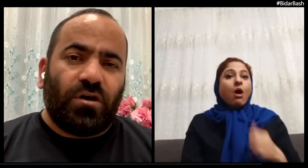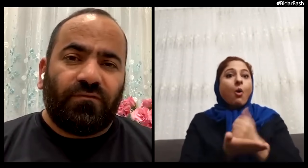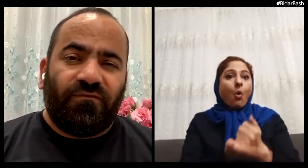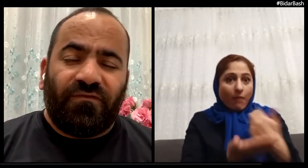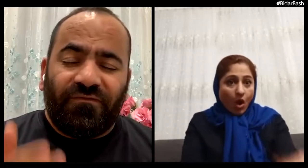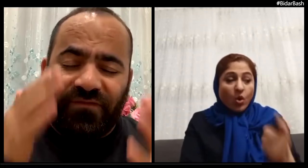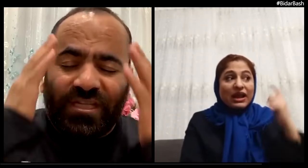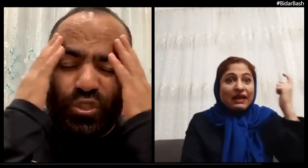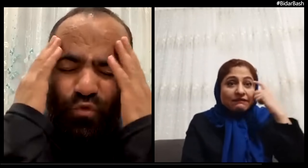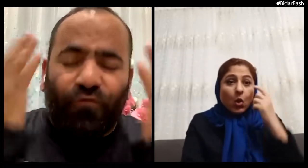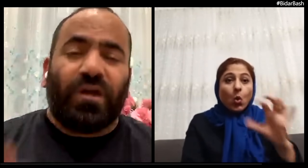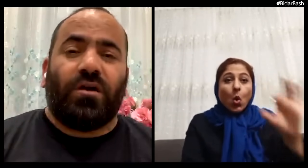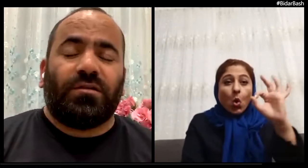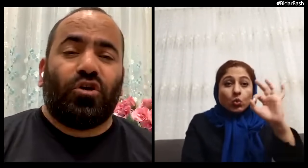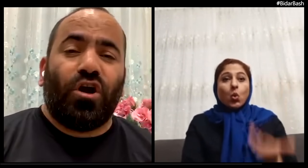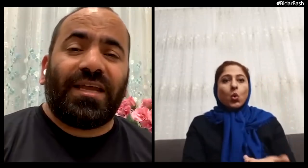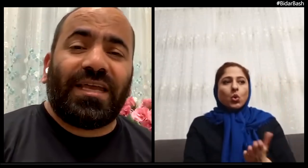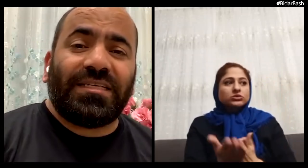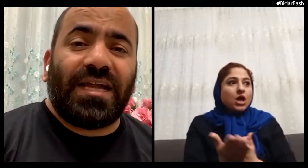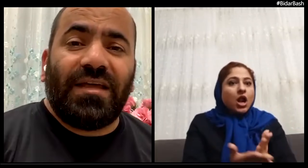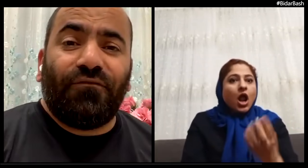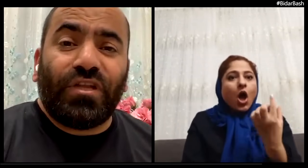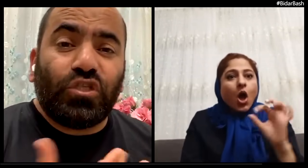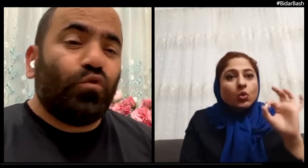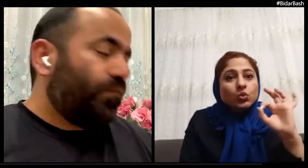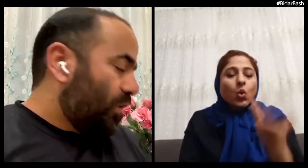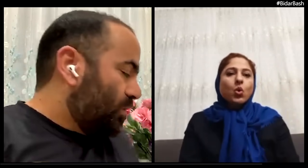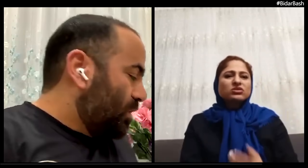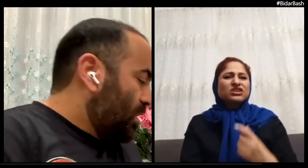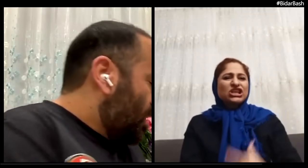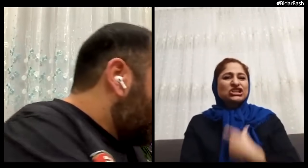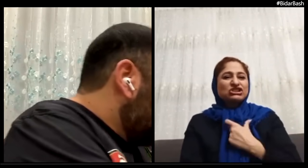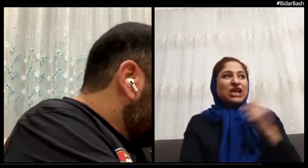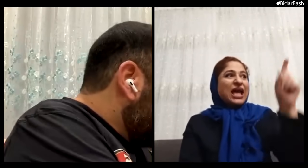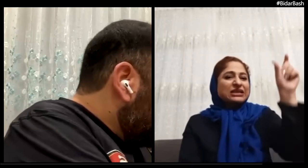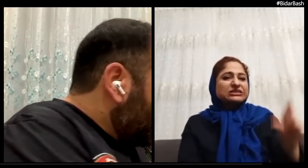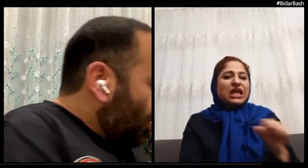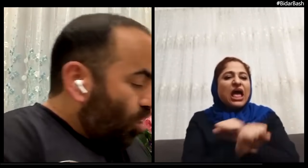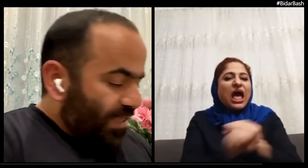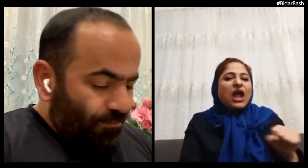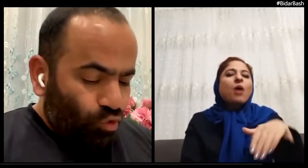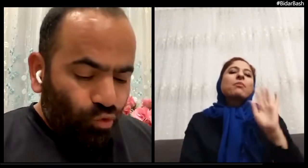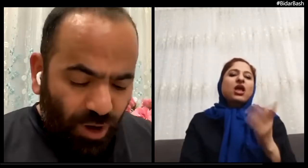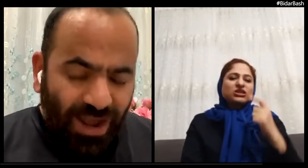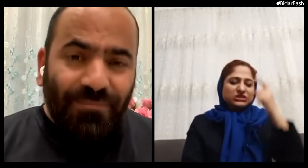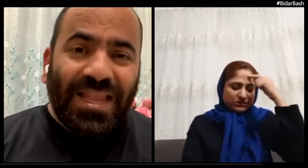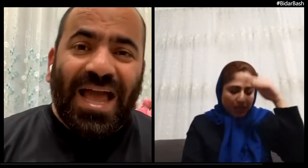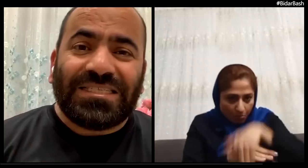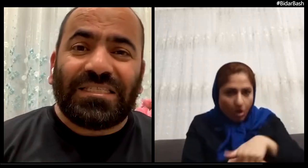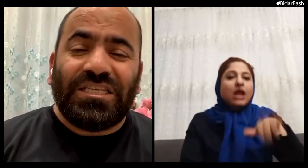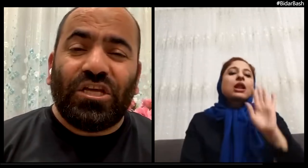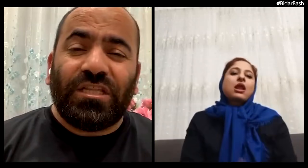فکر میخواد، فیلسوف میخواد، کار خیر کردن فیلسوف میخواد. حالا اینجا میگه آدم خوبا